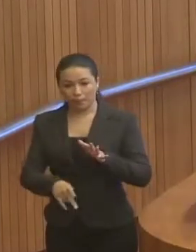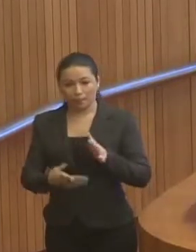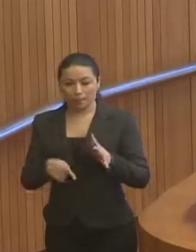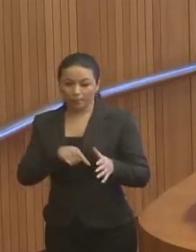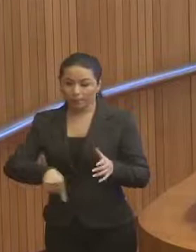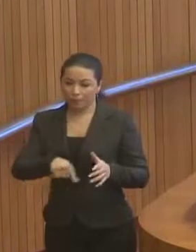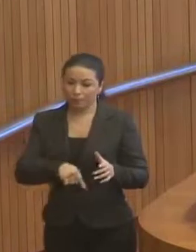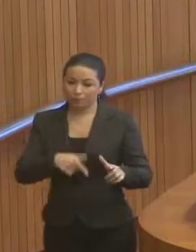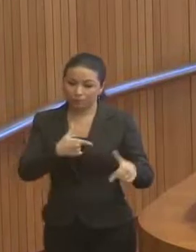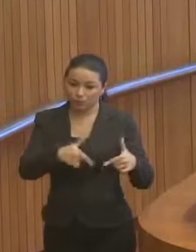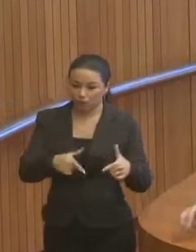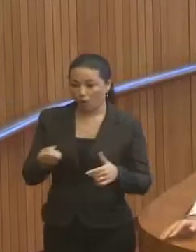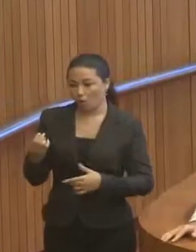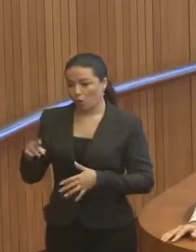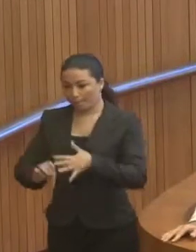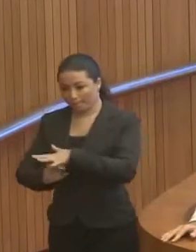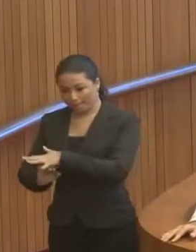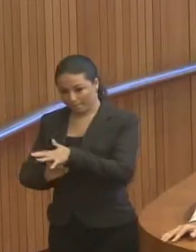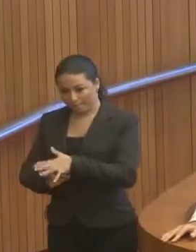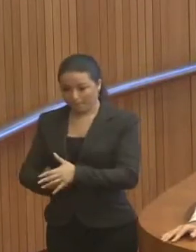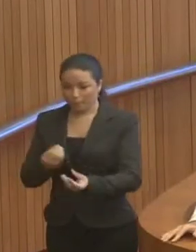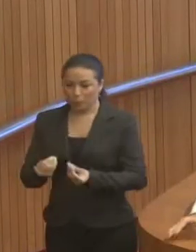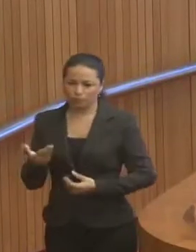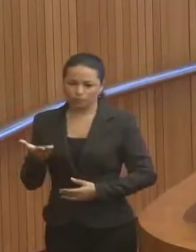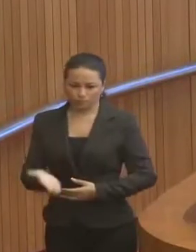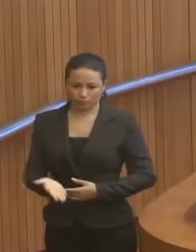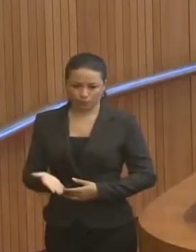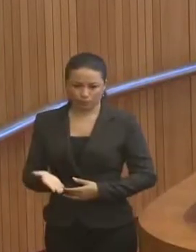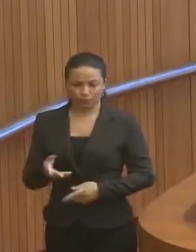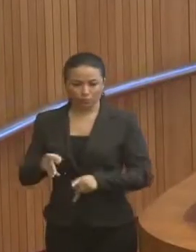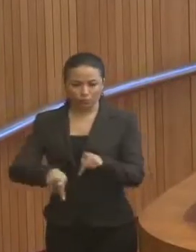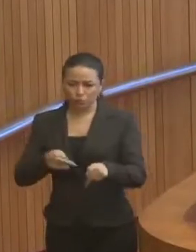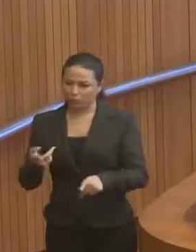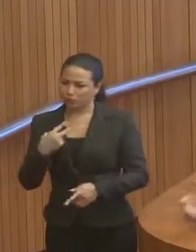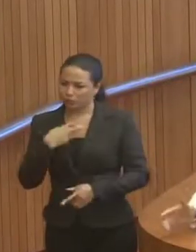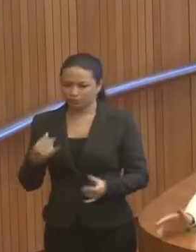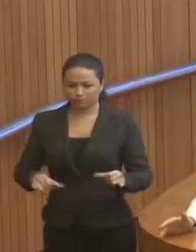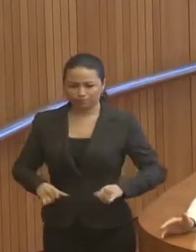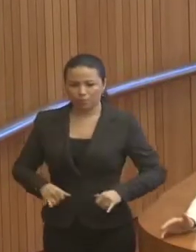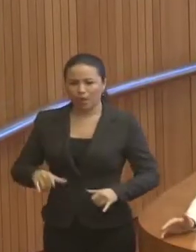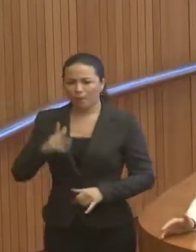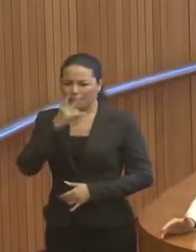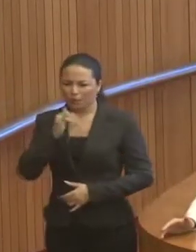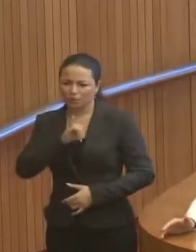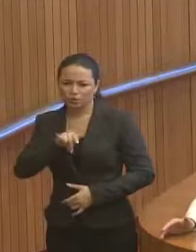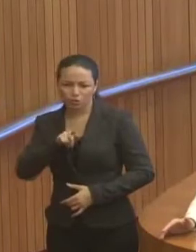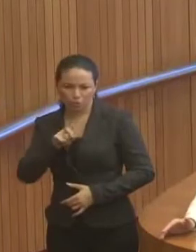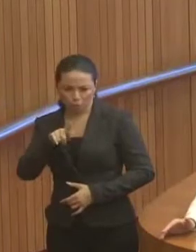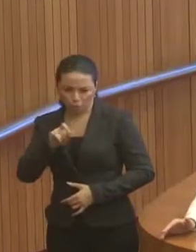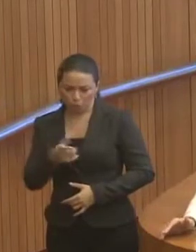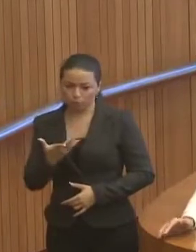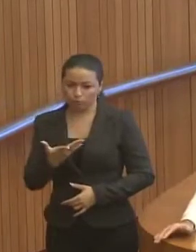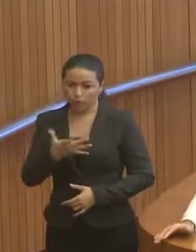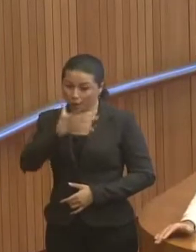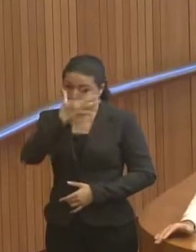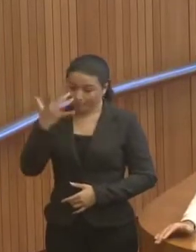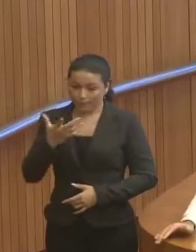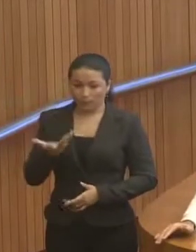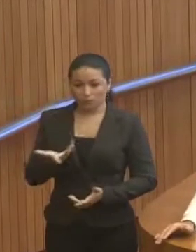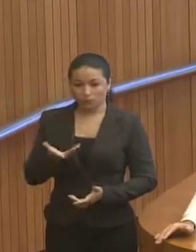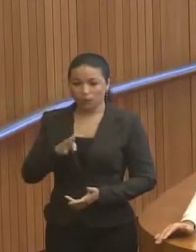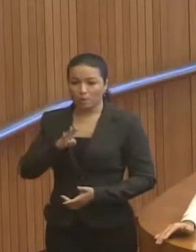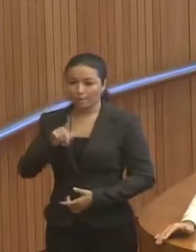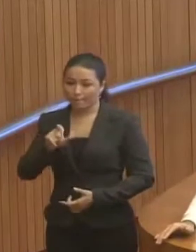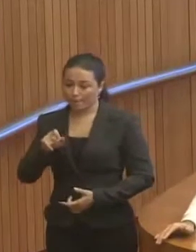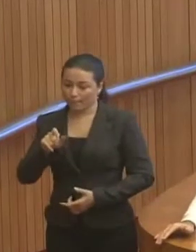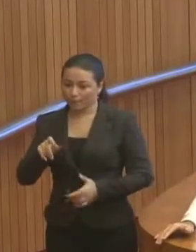patronal desta forma, onde parece que é um jogo. Um blogueiro renomado aqui